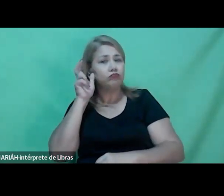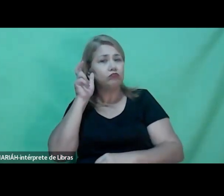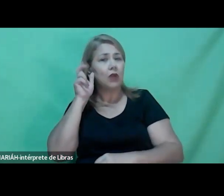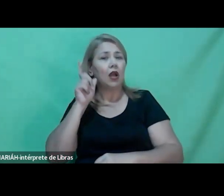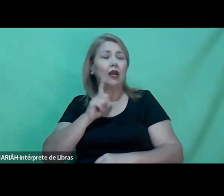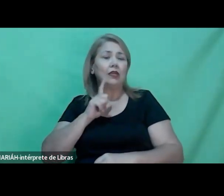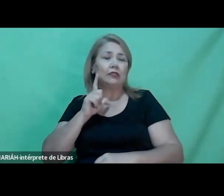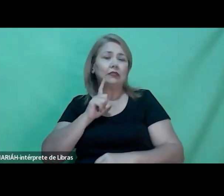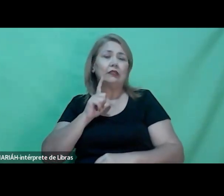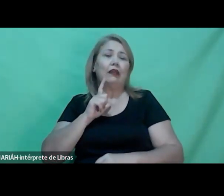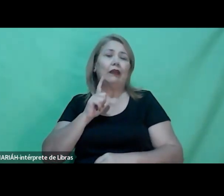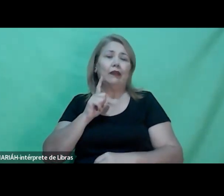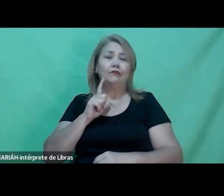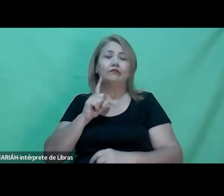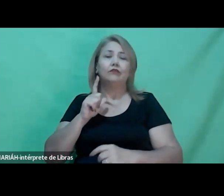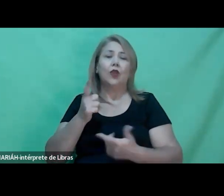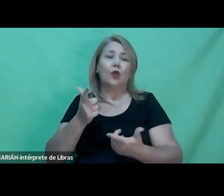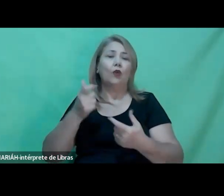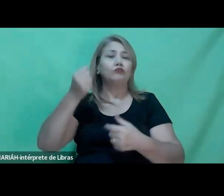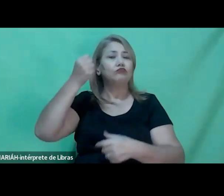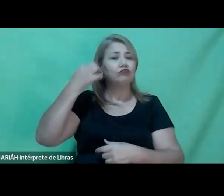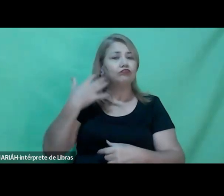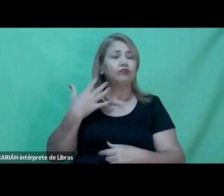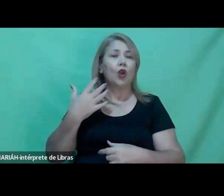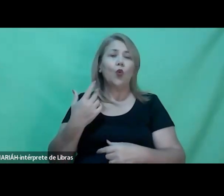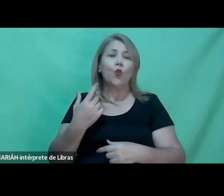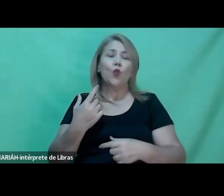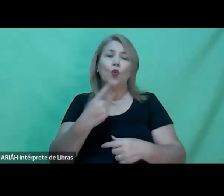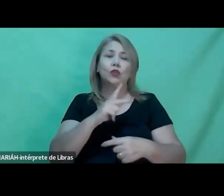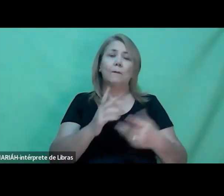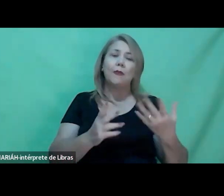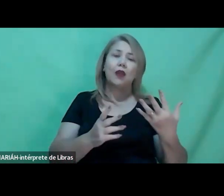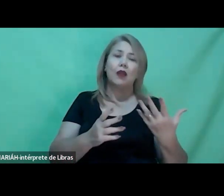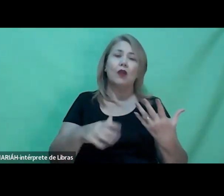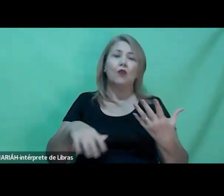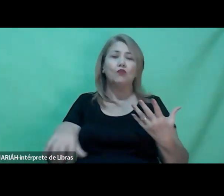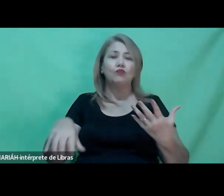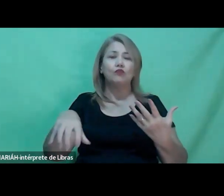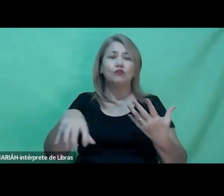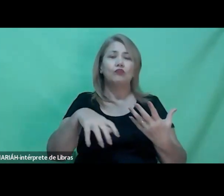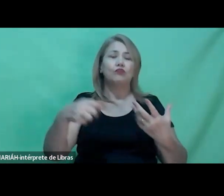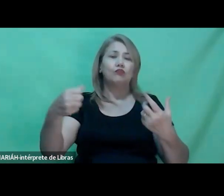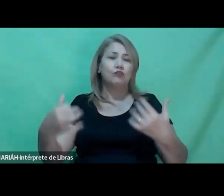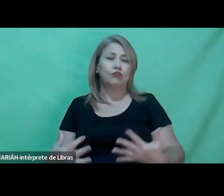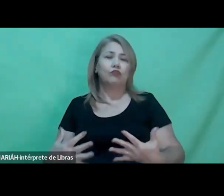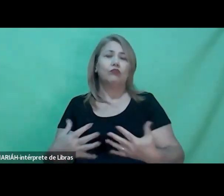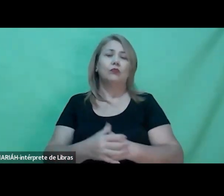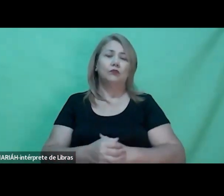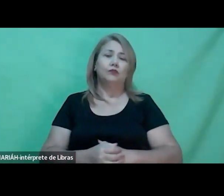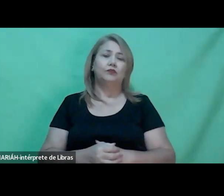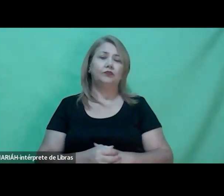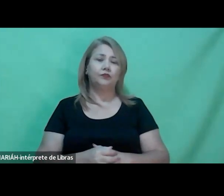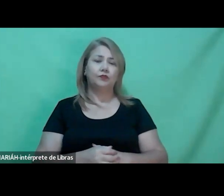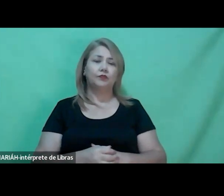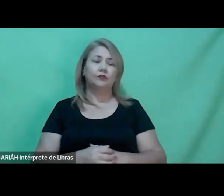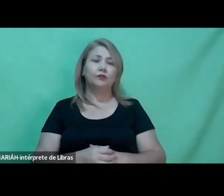jugo o con la el refresco o o lo que fuera eh Insisto que e